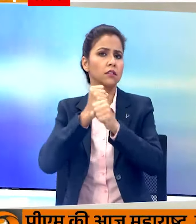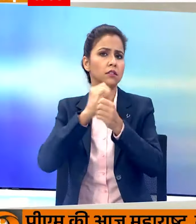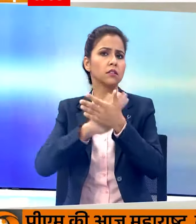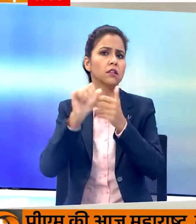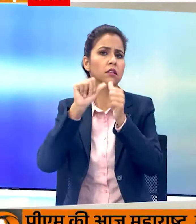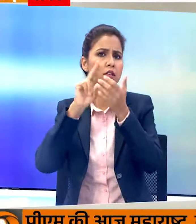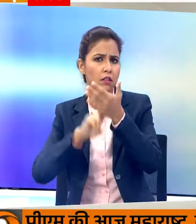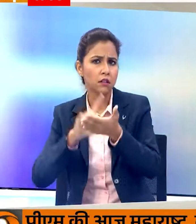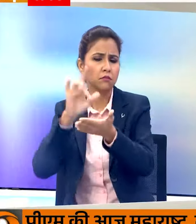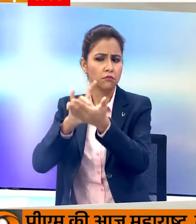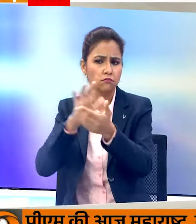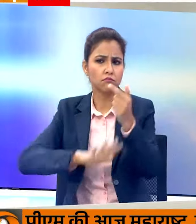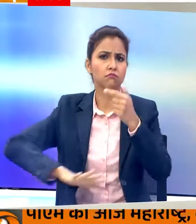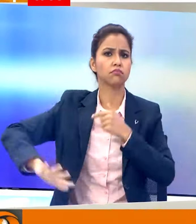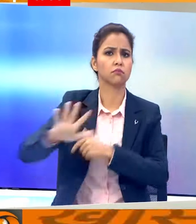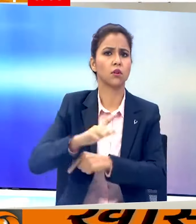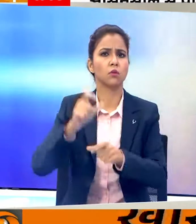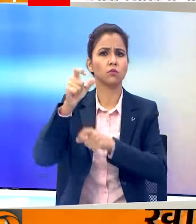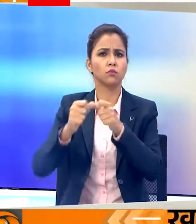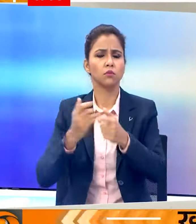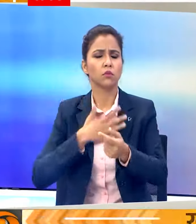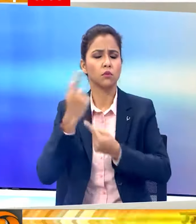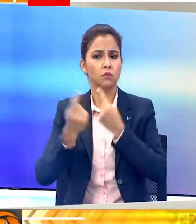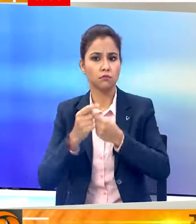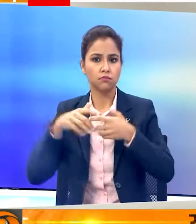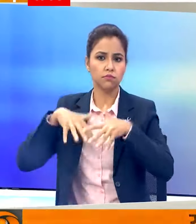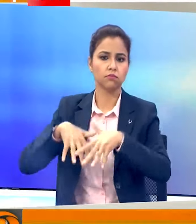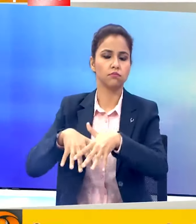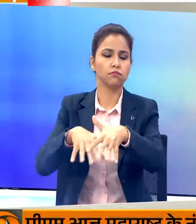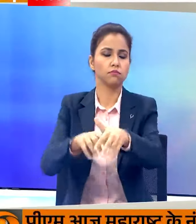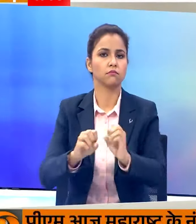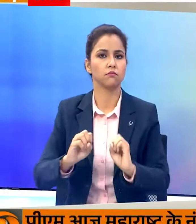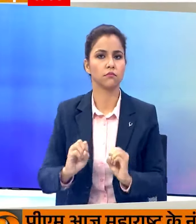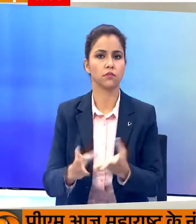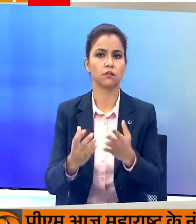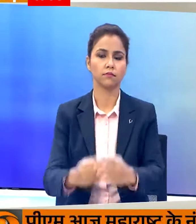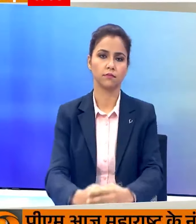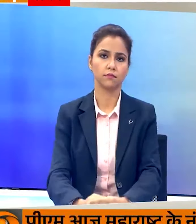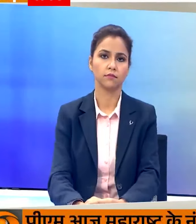राजबाड़ी मैदान में शिशु बागान तक एक रोड शो भी निकालेंगे